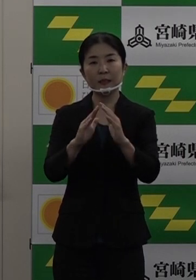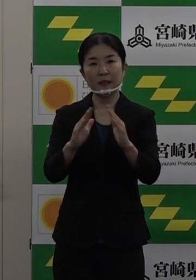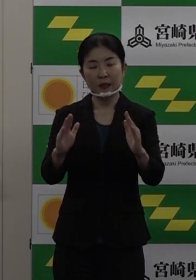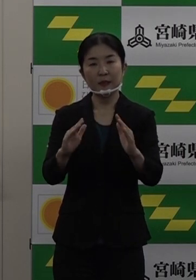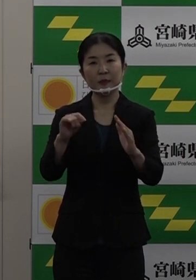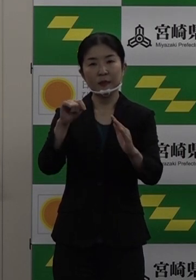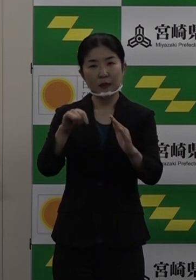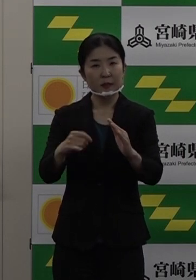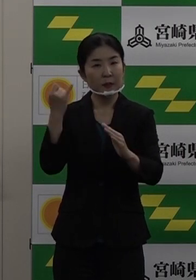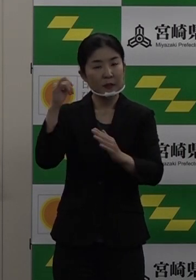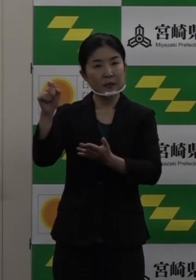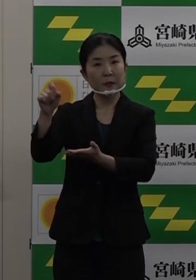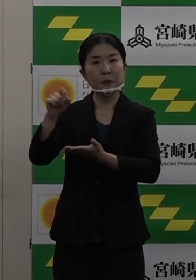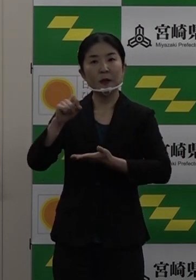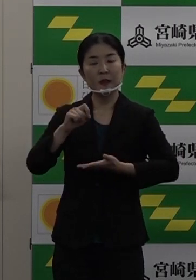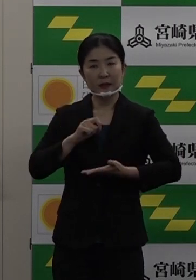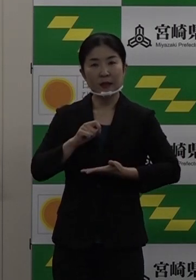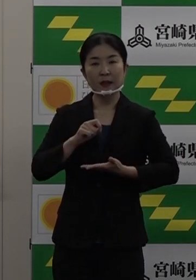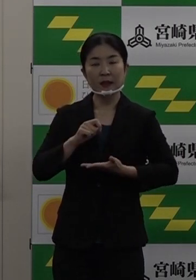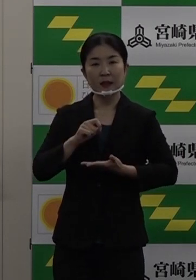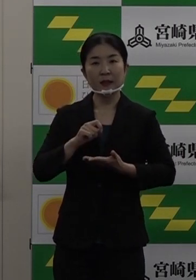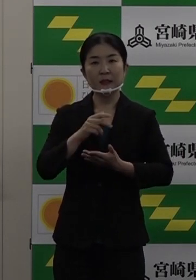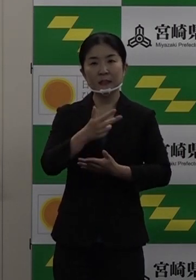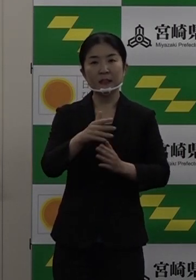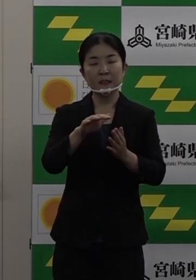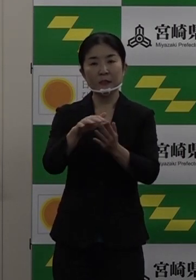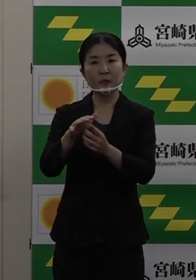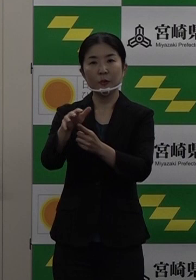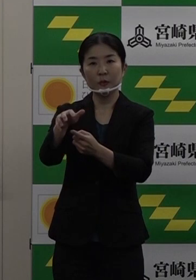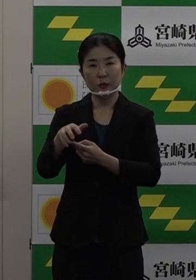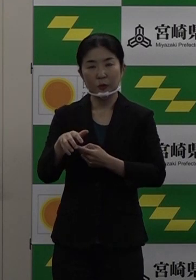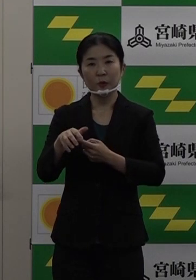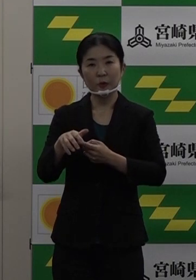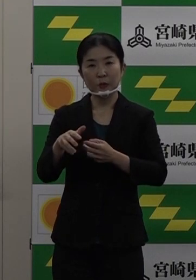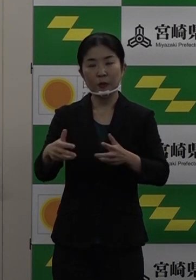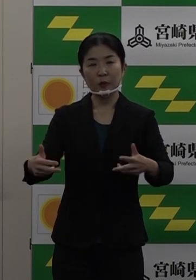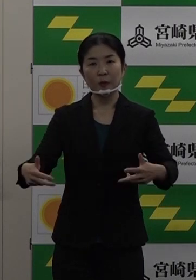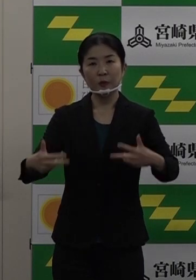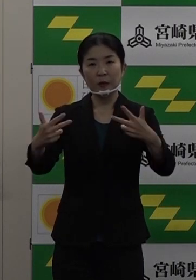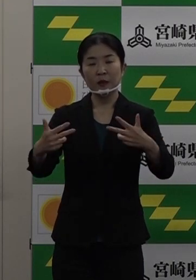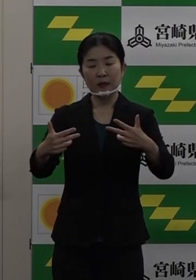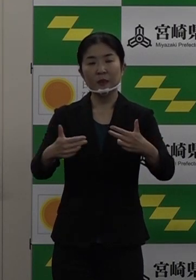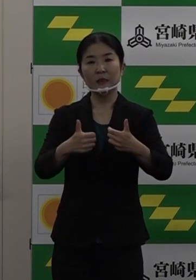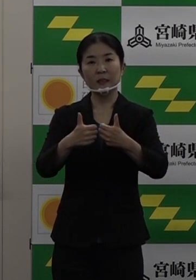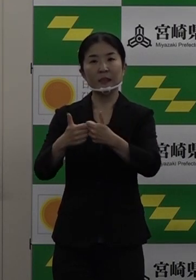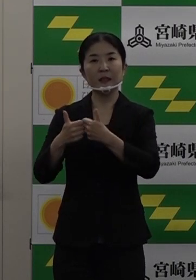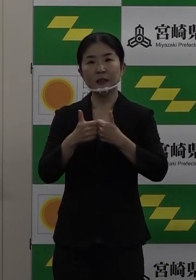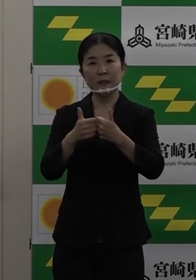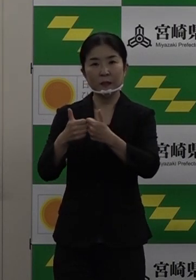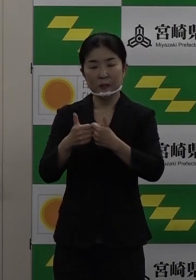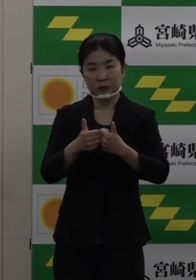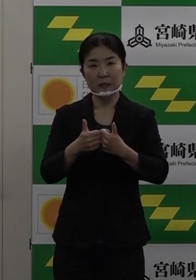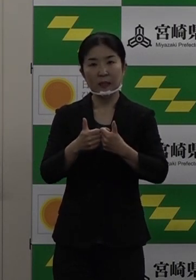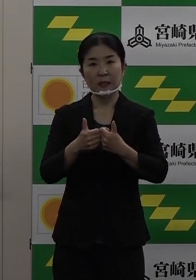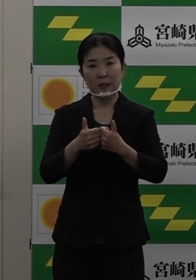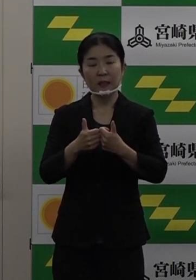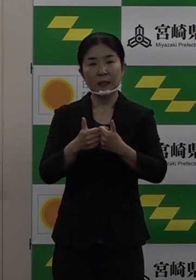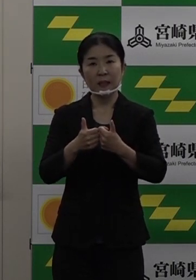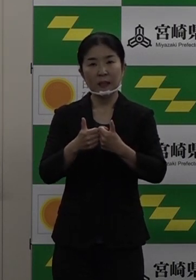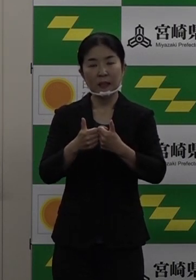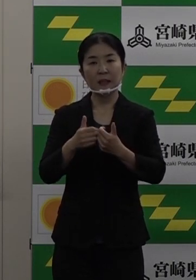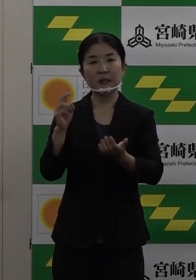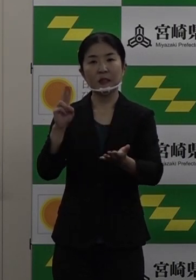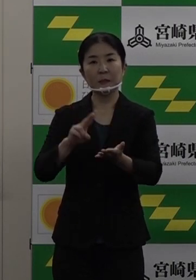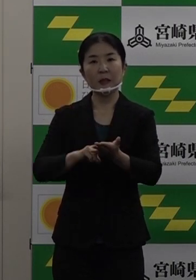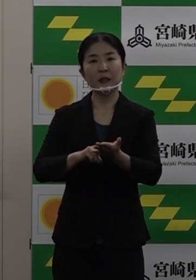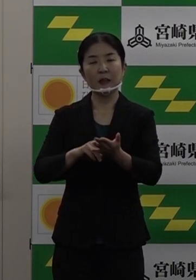踏まえ、また今日は市町村長とウェブ会議を開催をして意見交換をし、そのことを踏まえて県として決